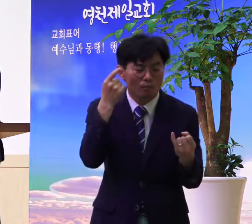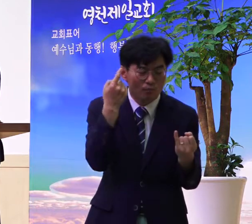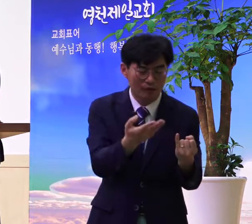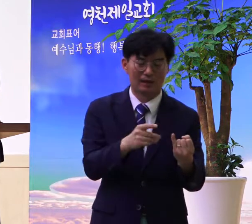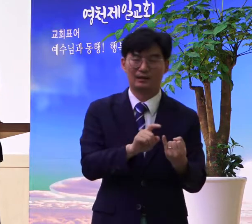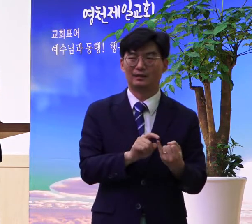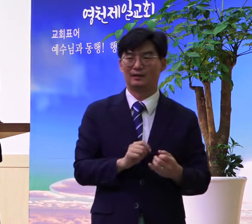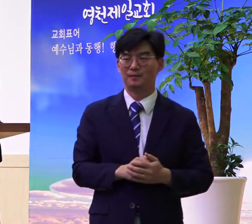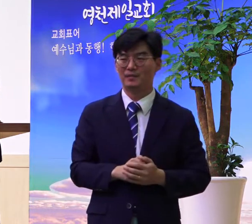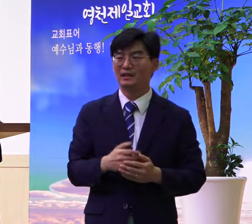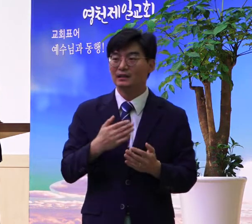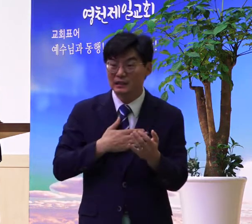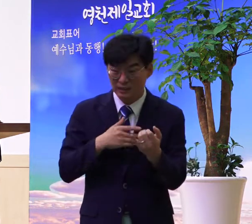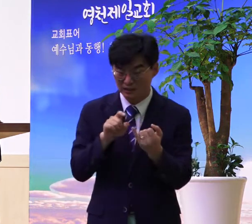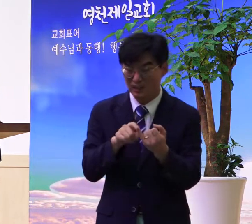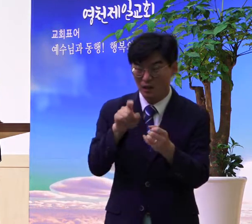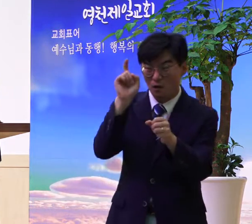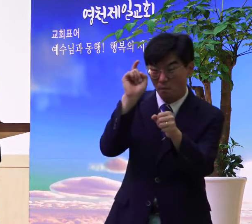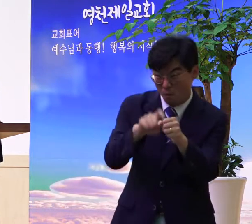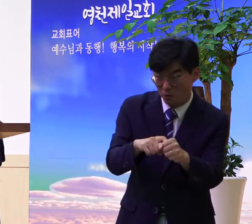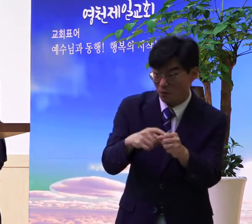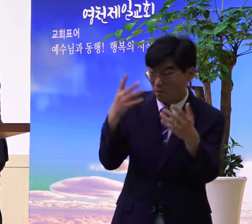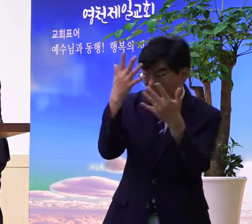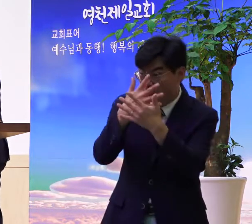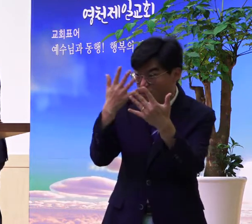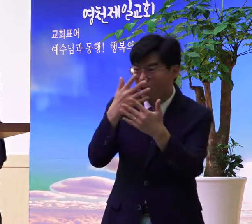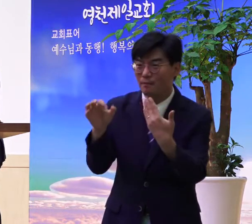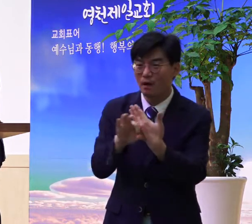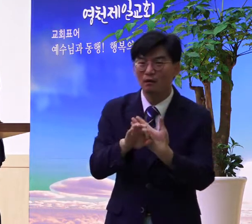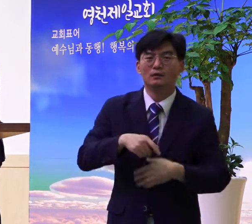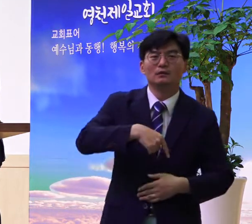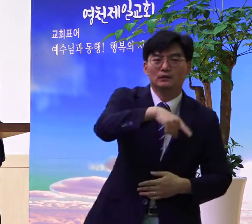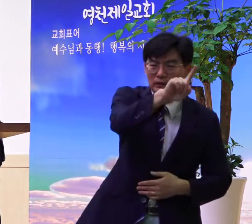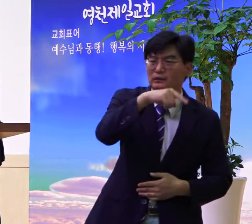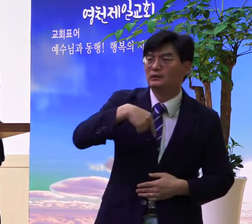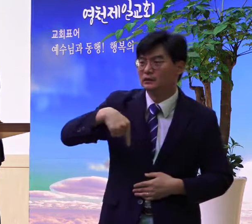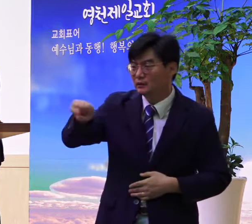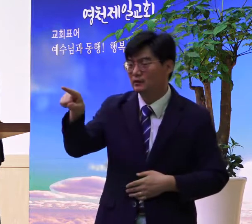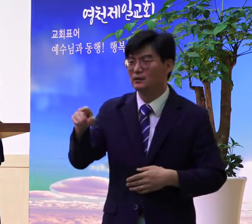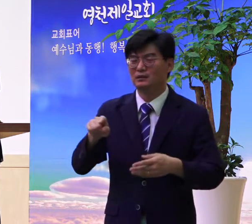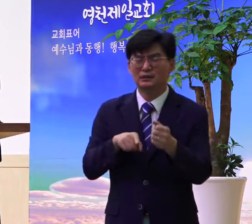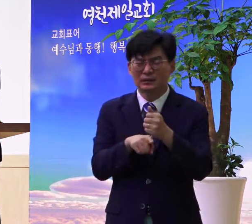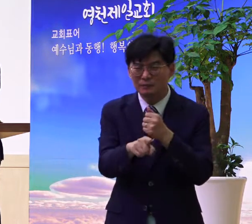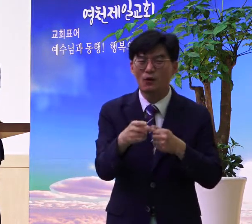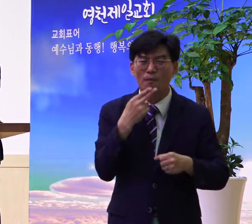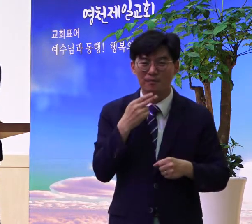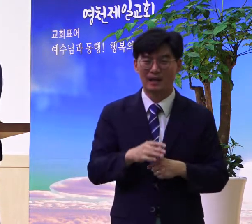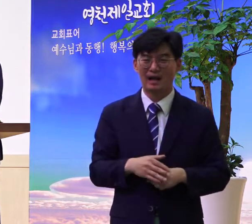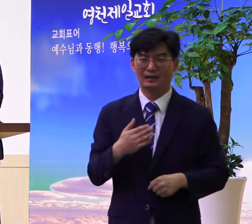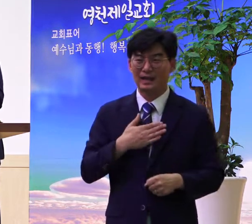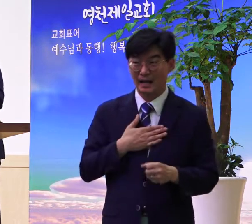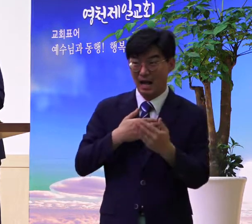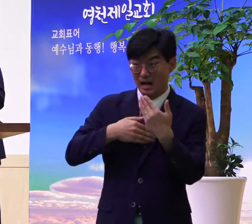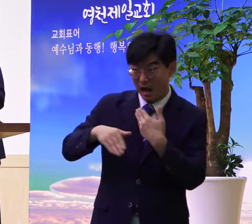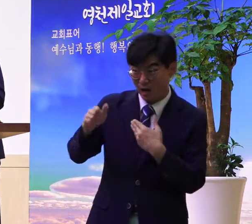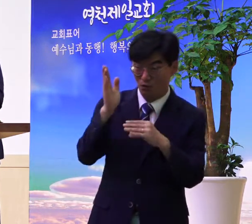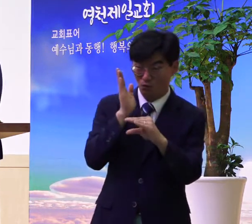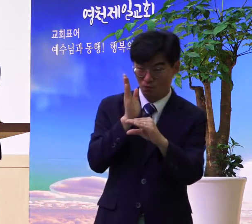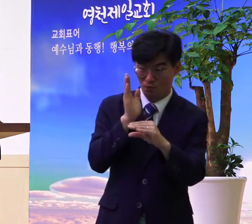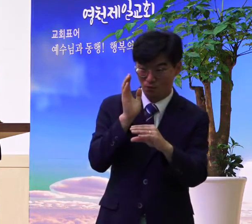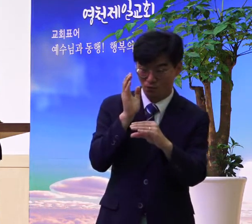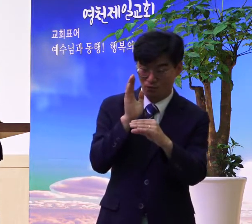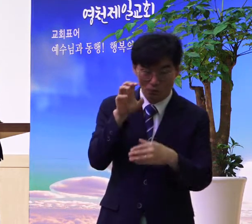어디로 가는지를 모르면 아무데도 갈 수 없다. 어쩌면 이건 인생의 근본 질문과 같습니다. 내가 어디서